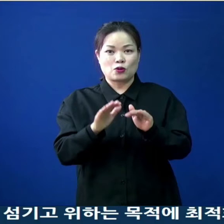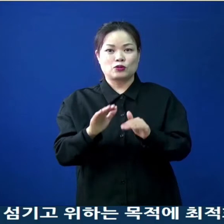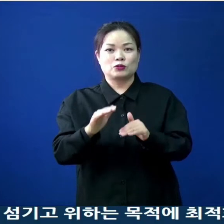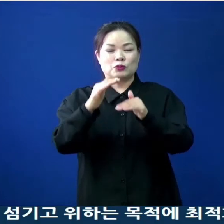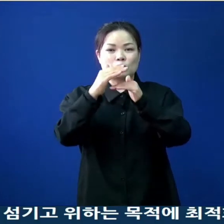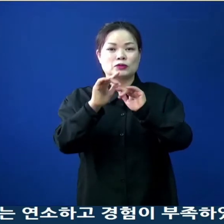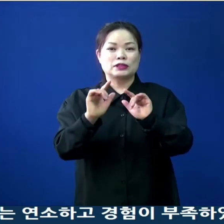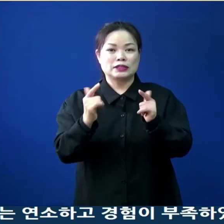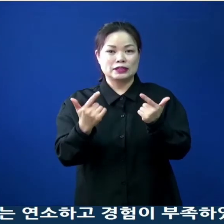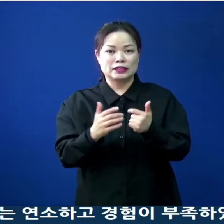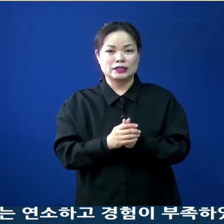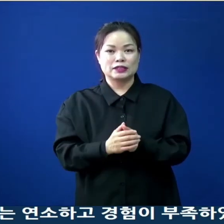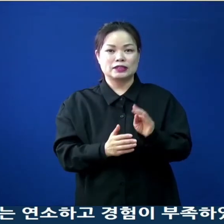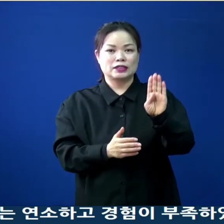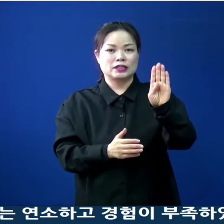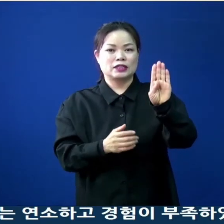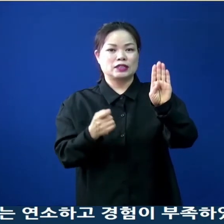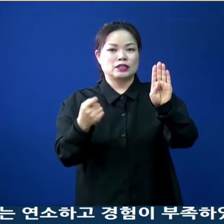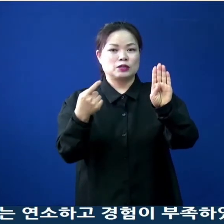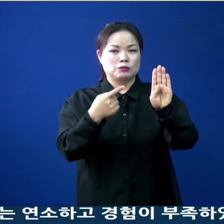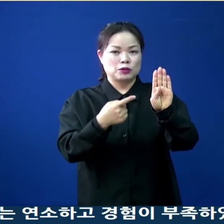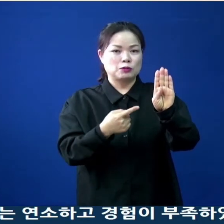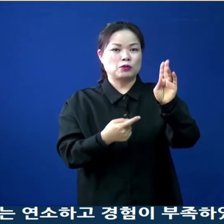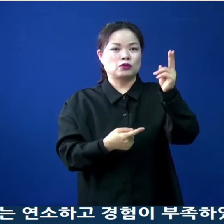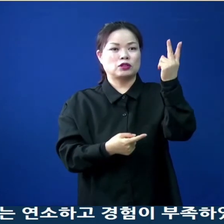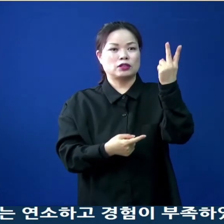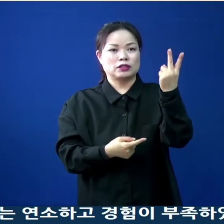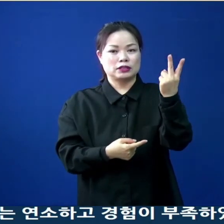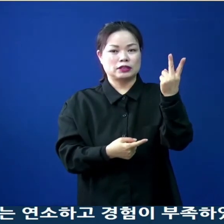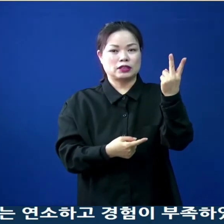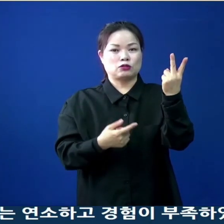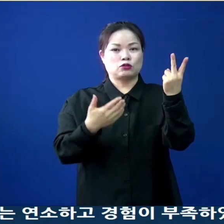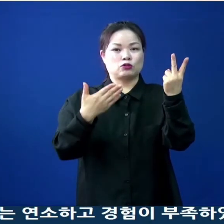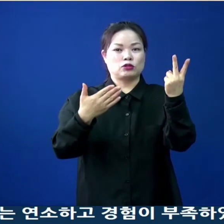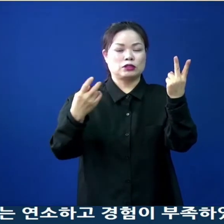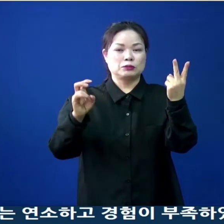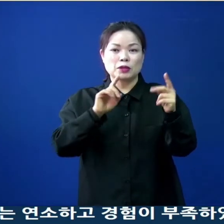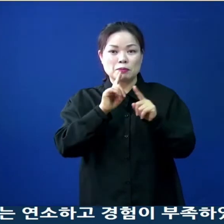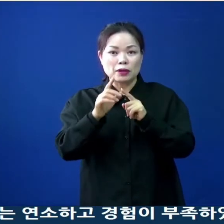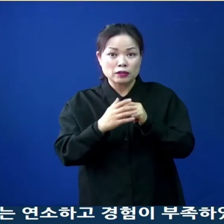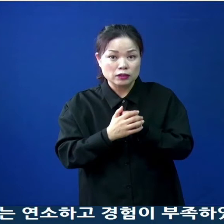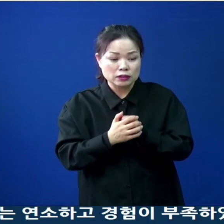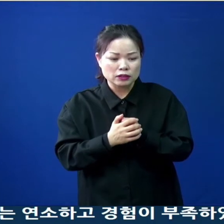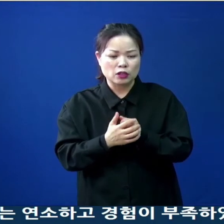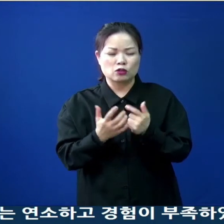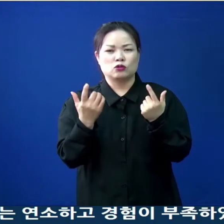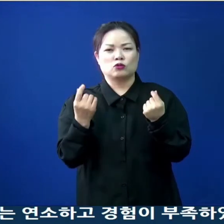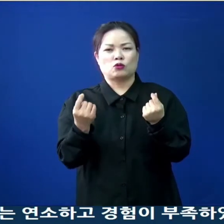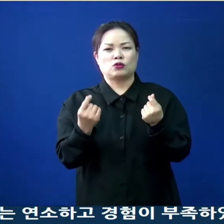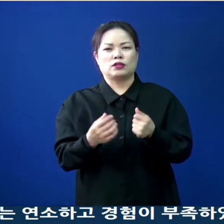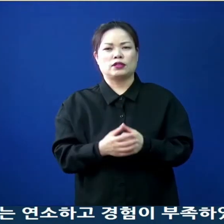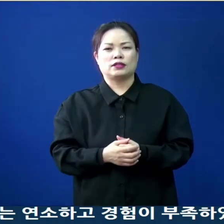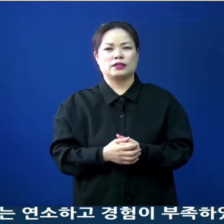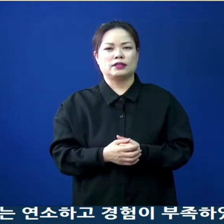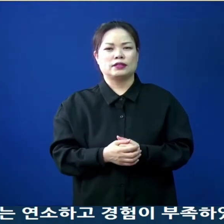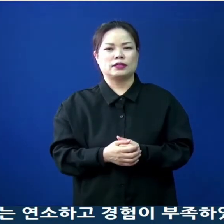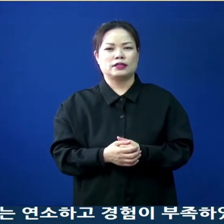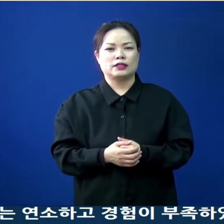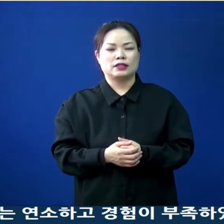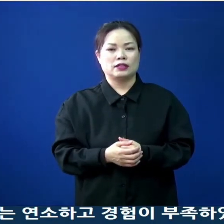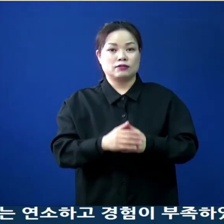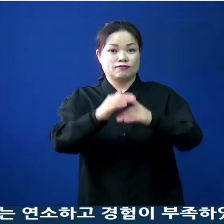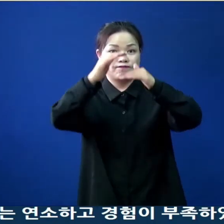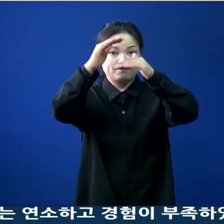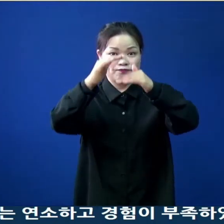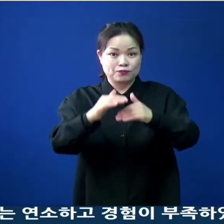본문은 아니지만 빌립보서 2장 9절과 19절과 20절 말씀에 아주 동일한